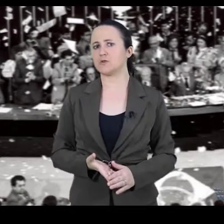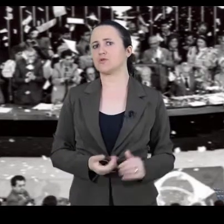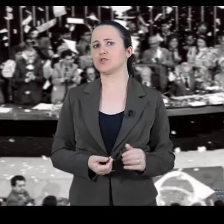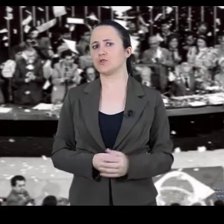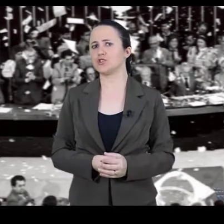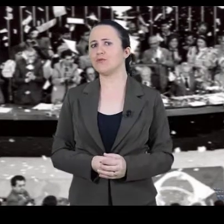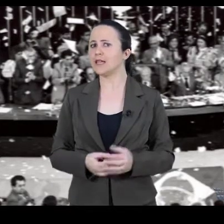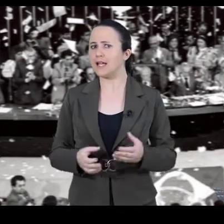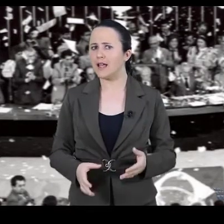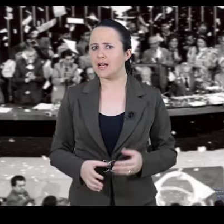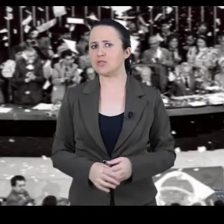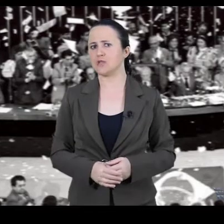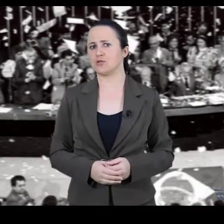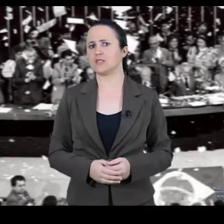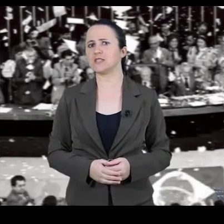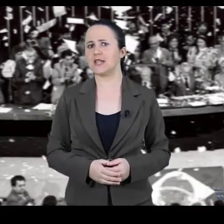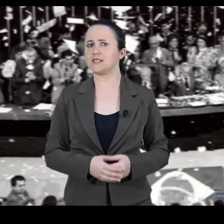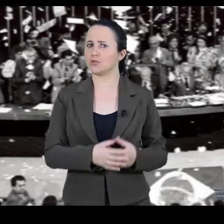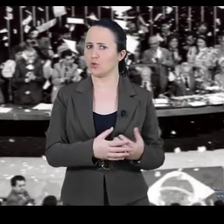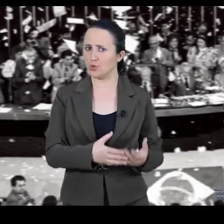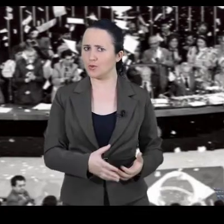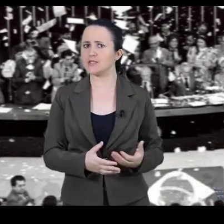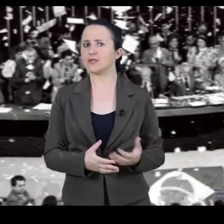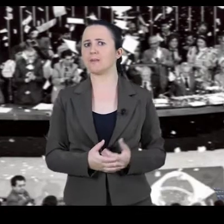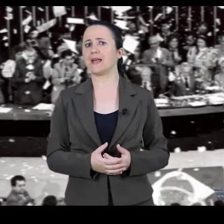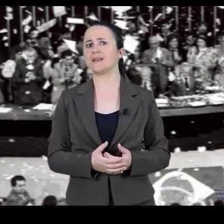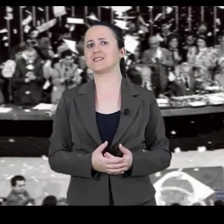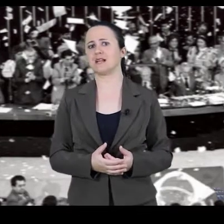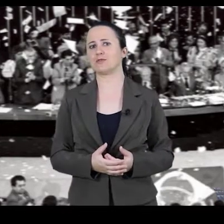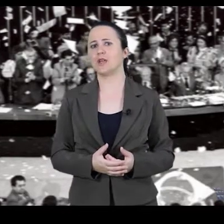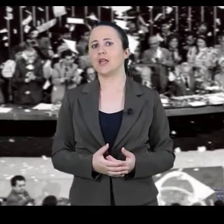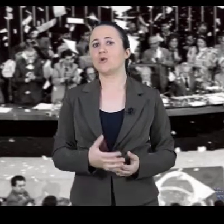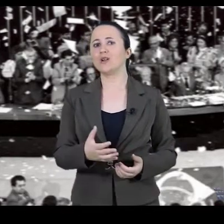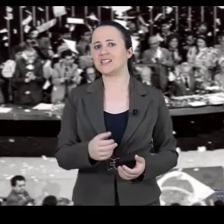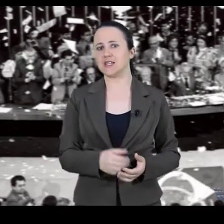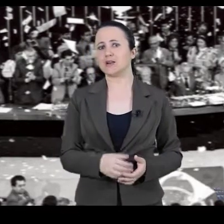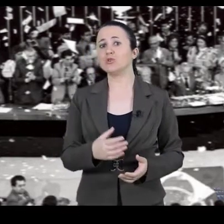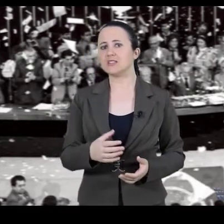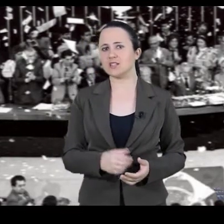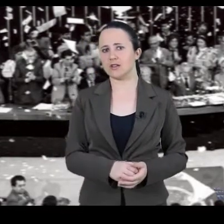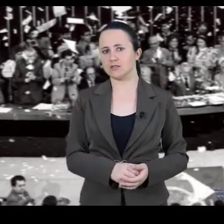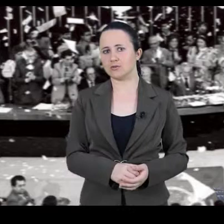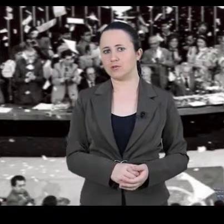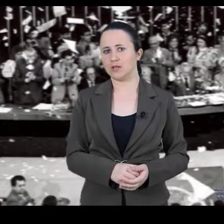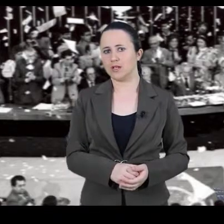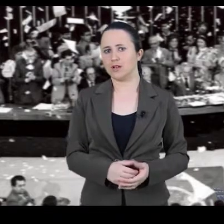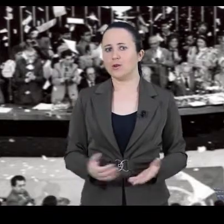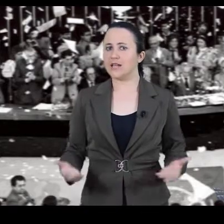suas condições de vida, a sua subsistência, tudo isso também é pensado. O lazer, o descanso. O